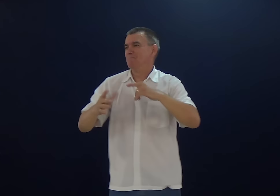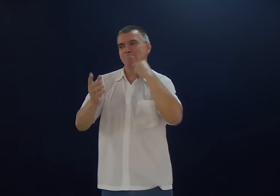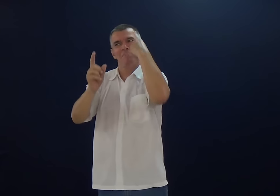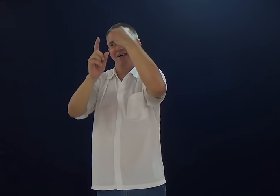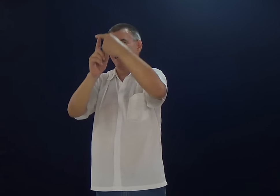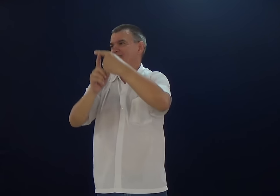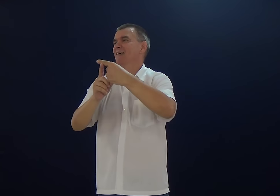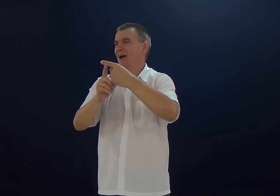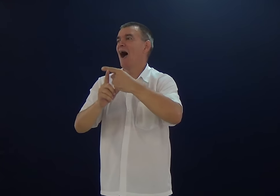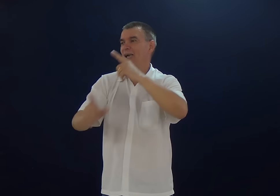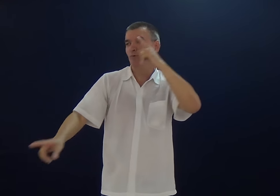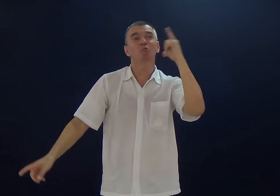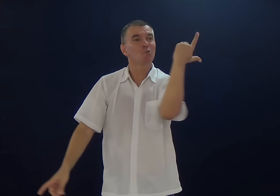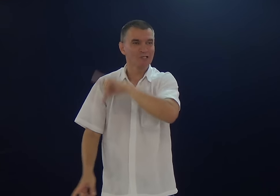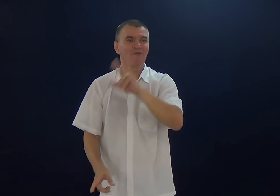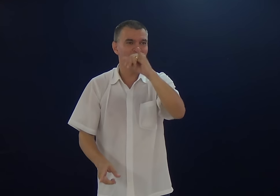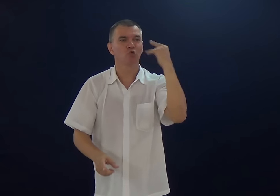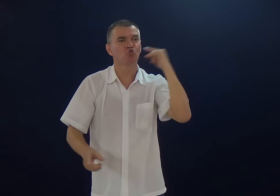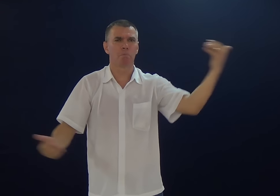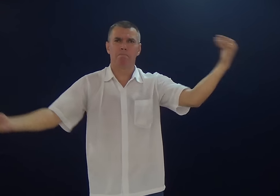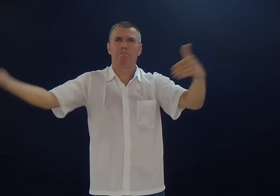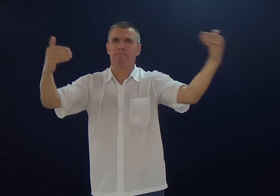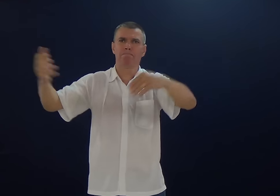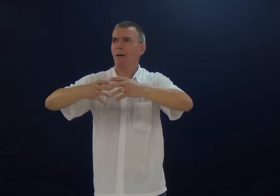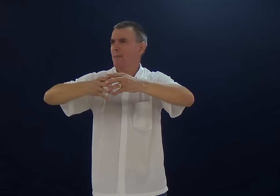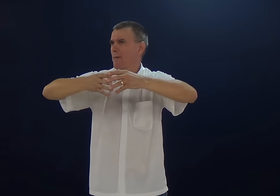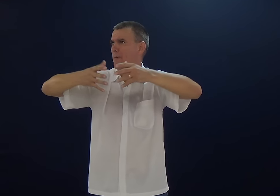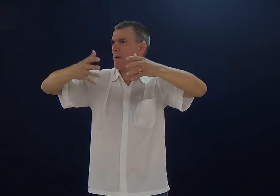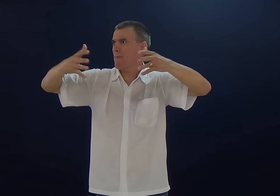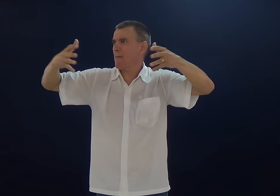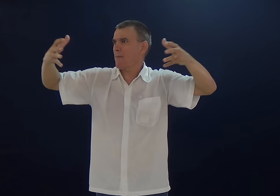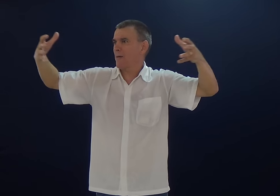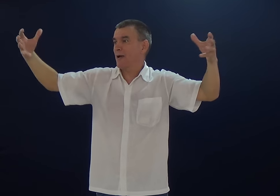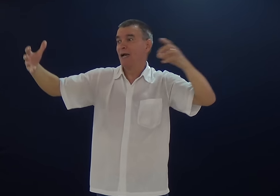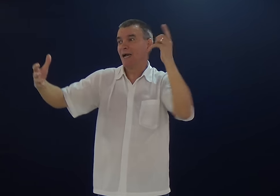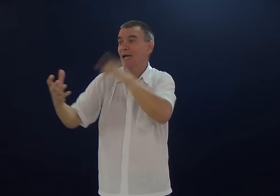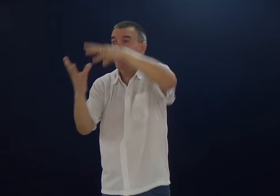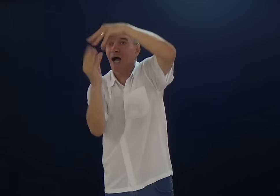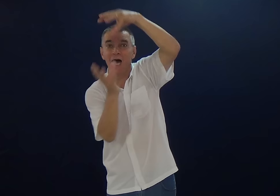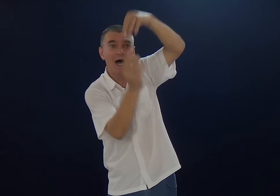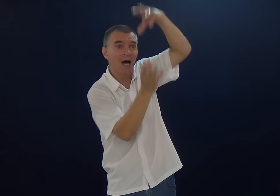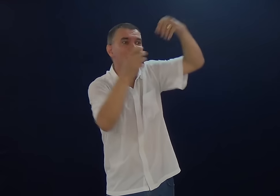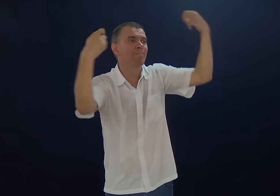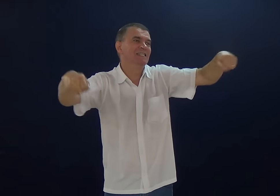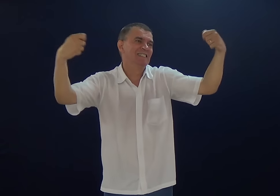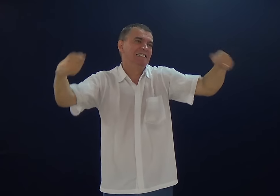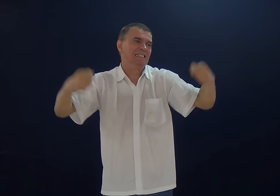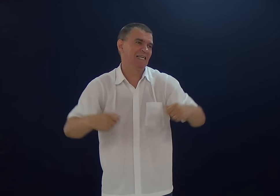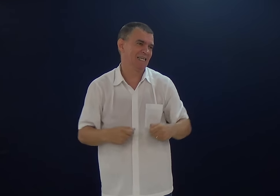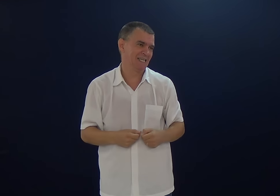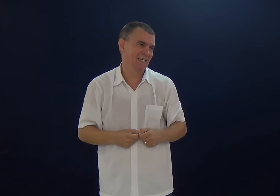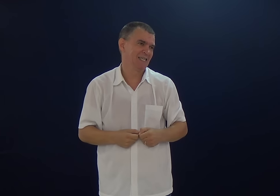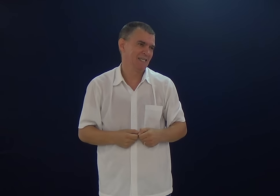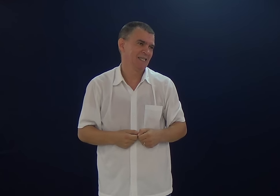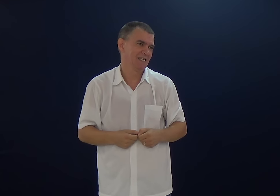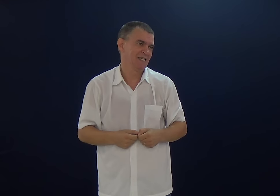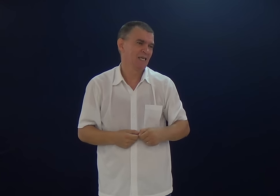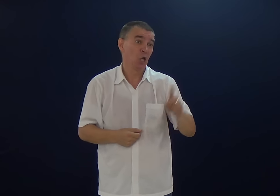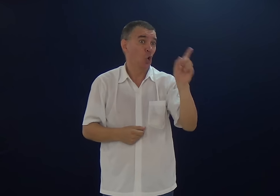então se você acha que ofendeu alguém vai lá pede perdão e você vai ver esse ambiente cheio de almas